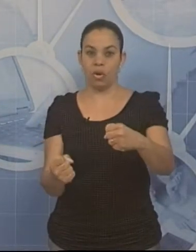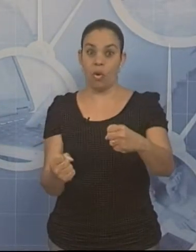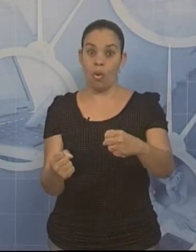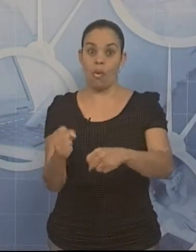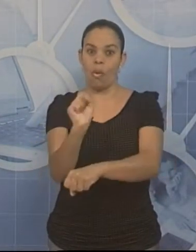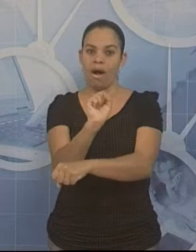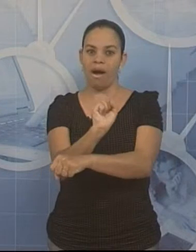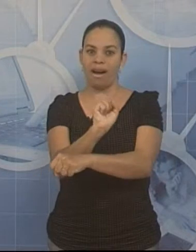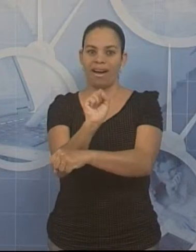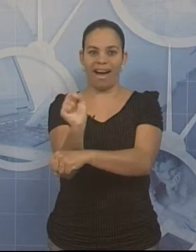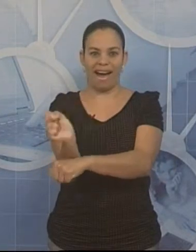ou carro